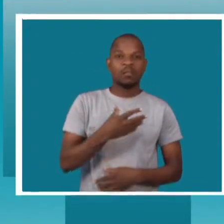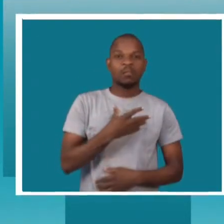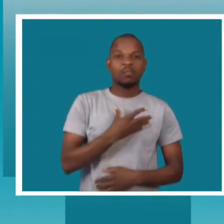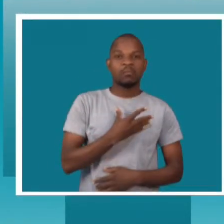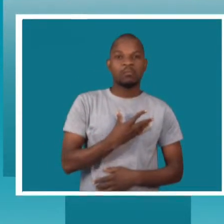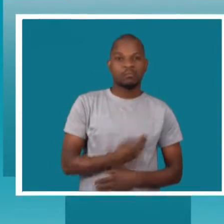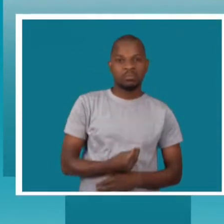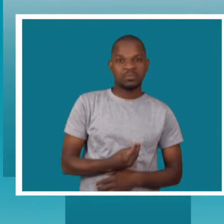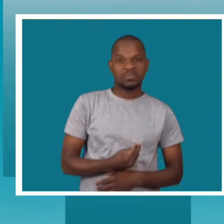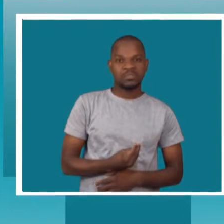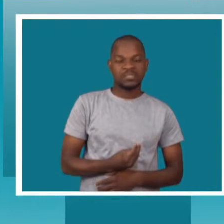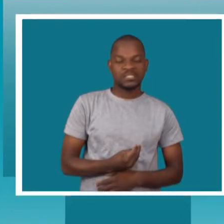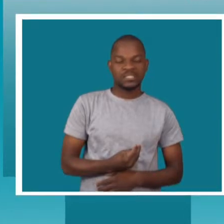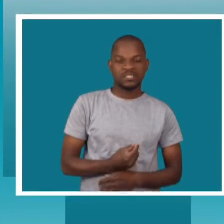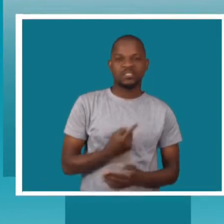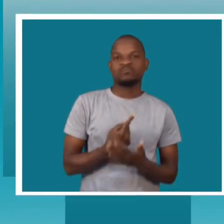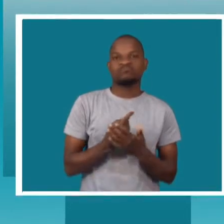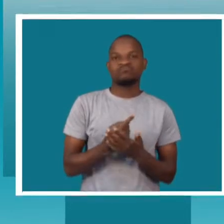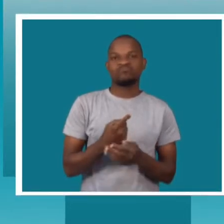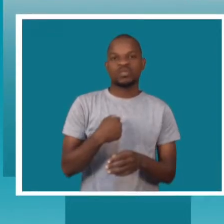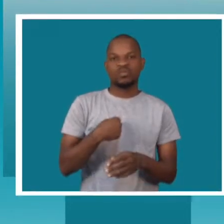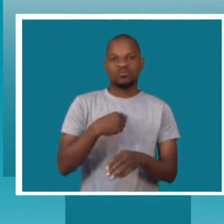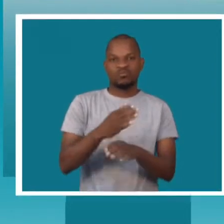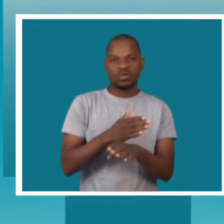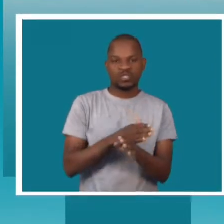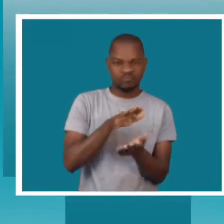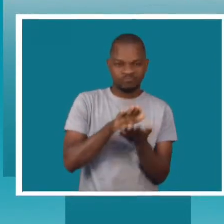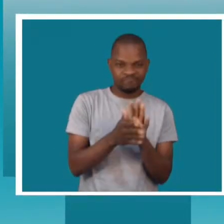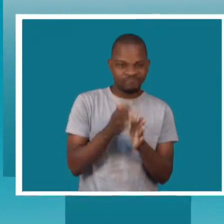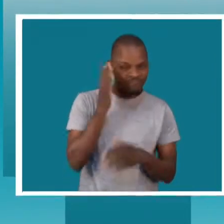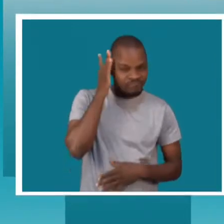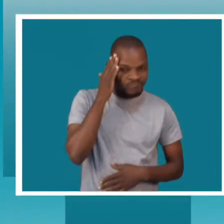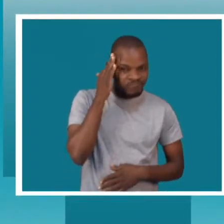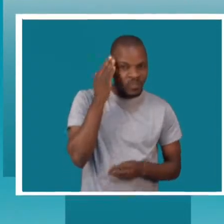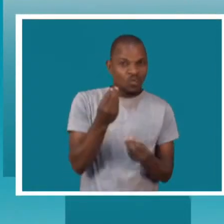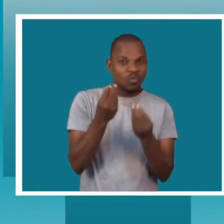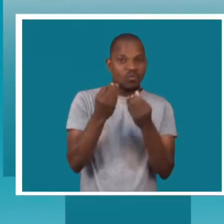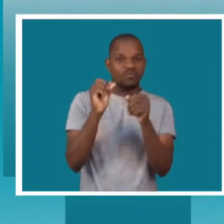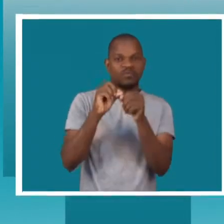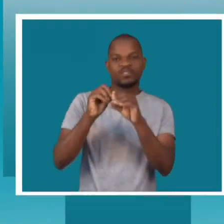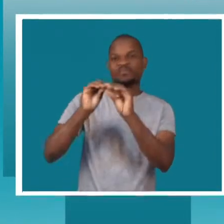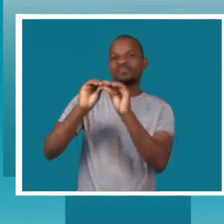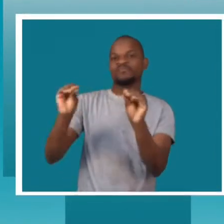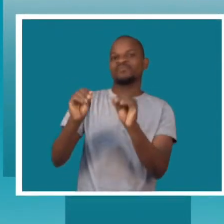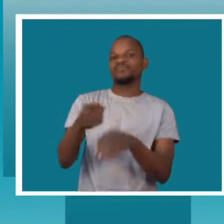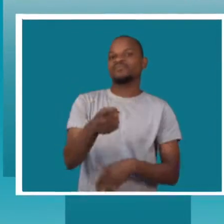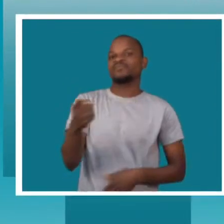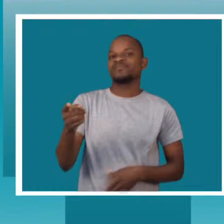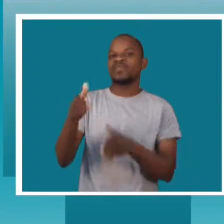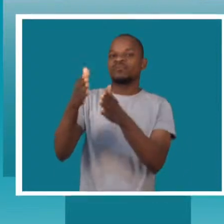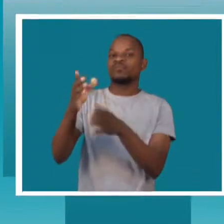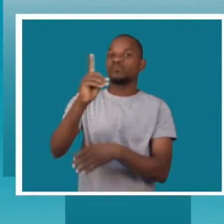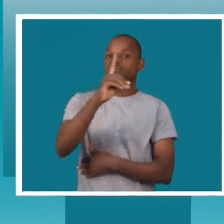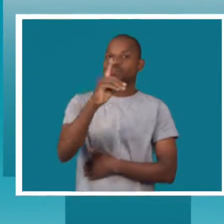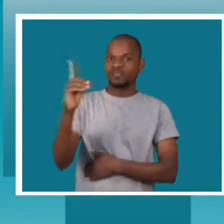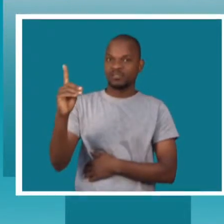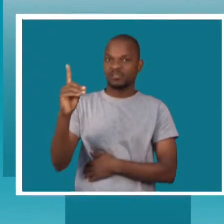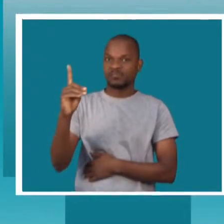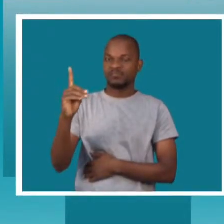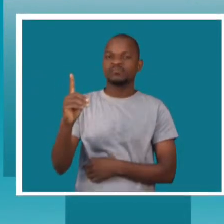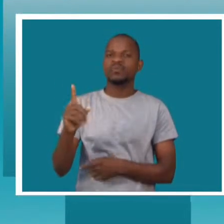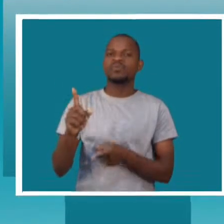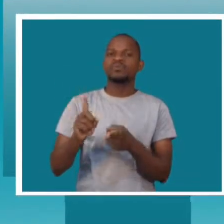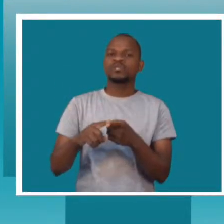-lo, porque eu tinha que primeiro me preparar para poder ensiná-lo. Eu tinha que saber o que devia ensiná-lo.